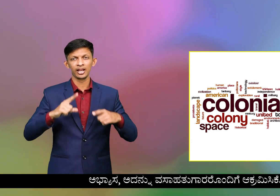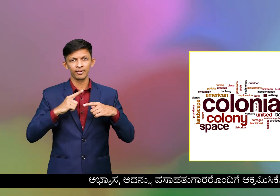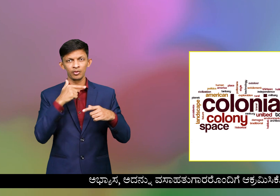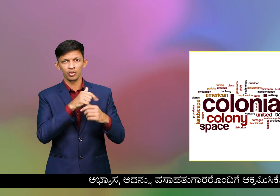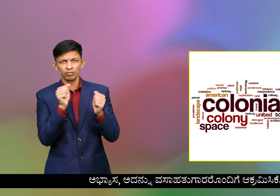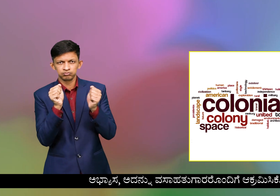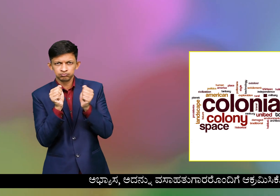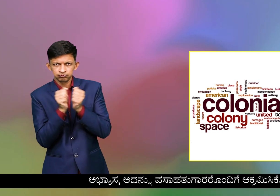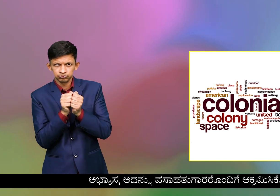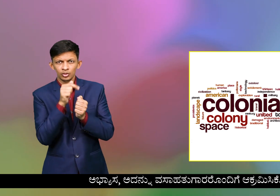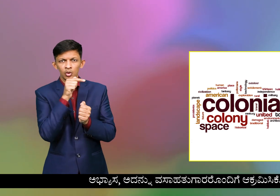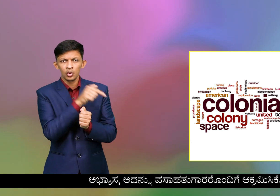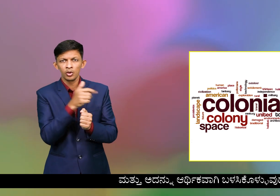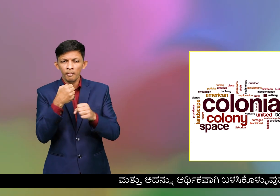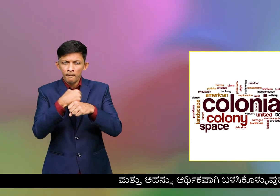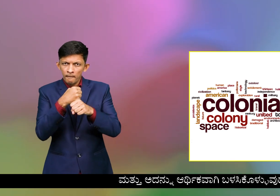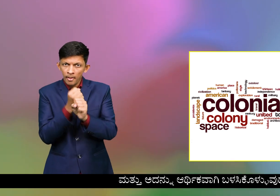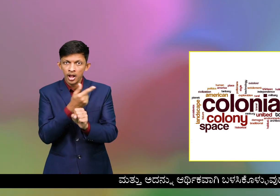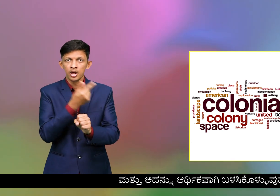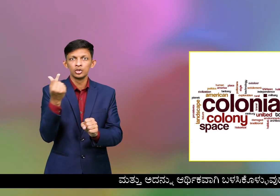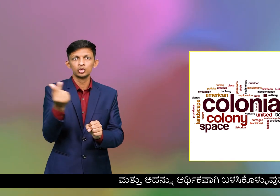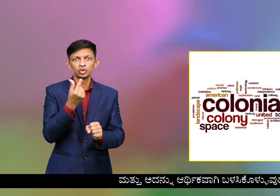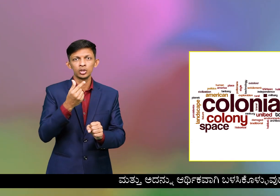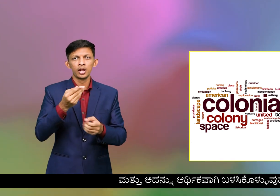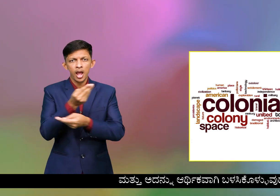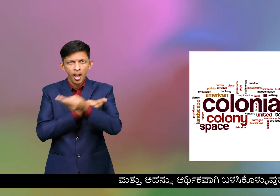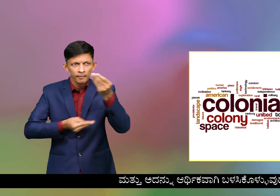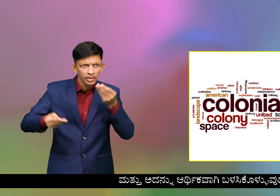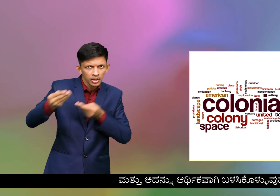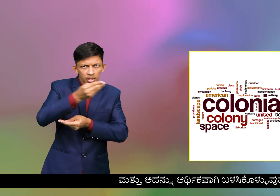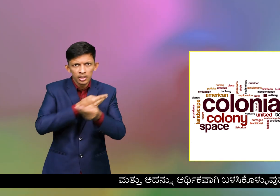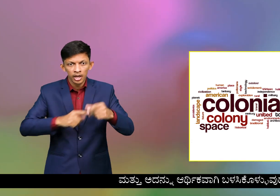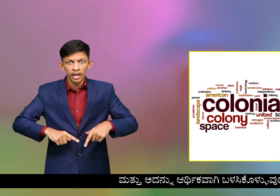ವಸಾಹತುಗಾರರೊಂದಿಗೆ ಆಕ್ರಮಿಸಿಕೊಳ್ಳುವುದು ಮತ್ತು ಅದನ್ನು ಆರ್ಥಿಕವಾಗಿ ಬಳಸಿಕೊಳ್ಳುವುದು.